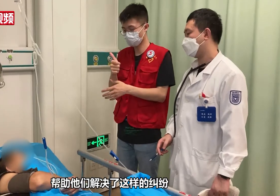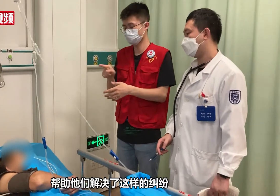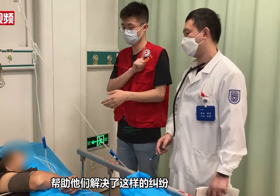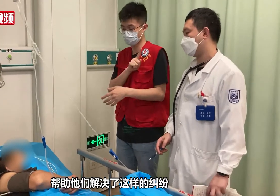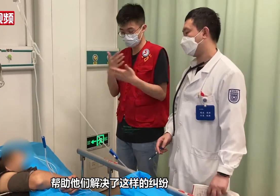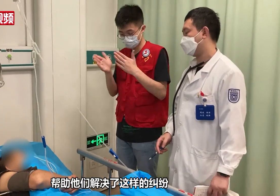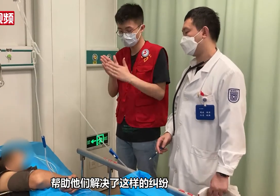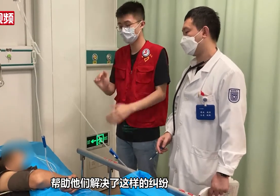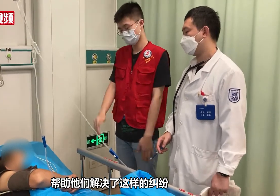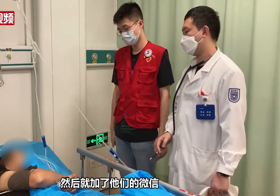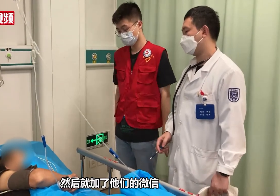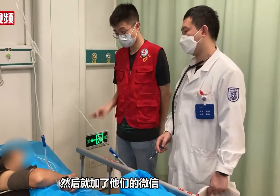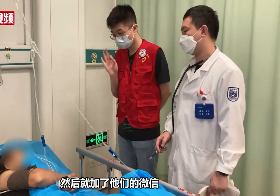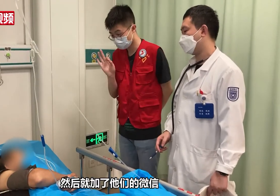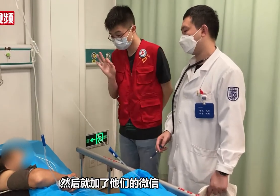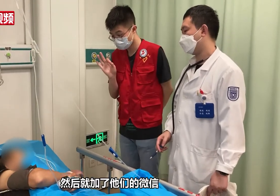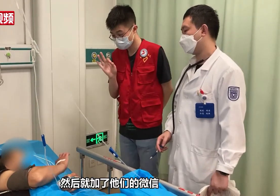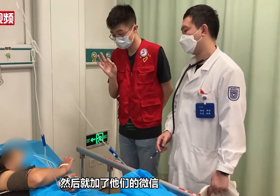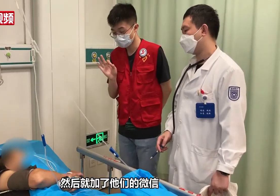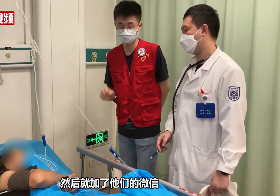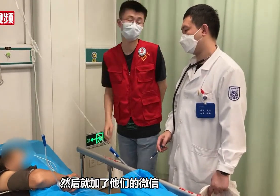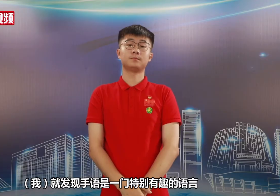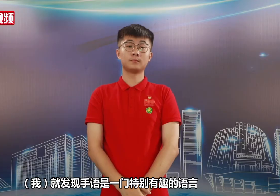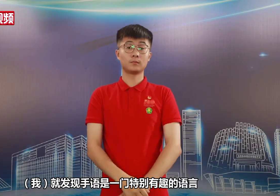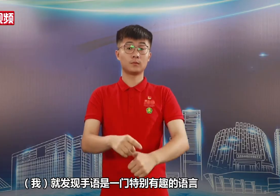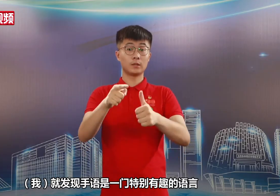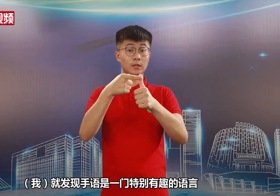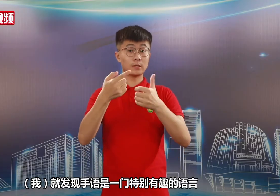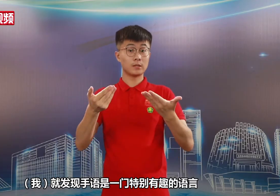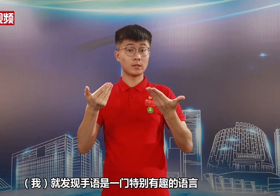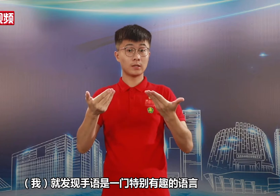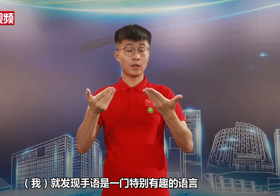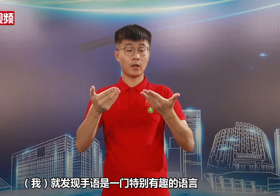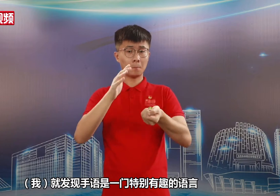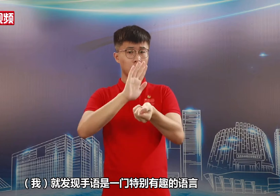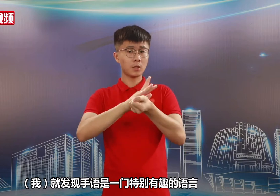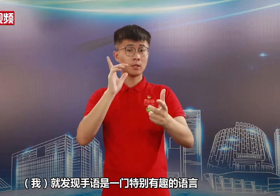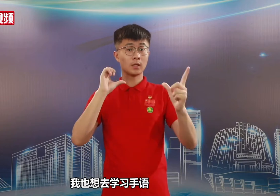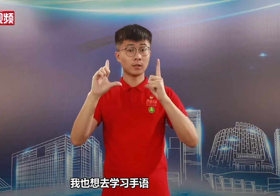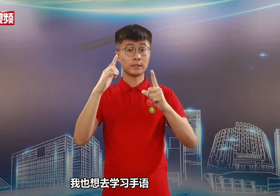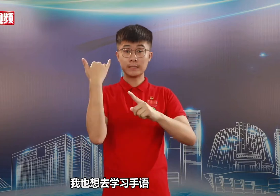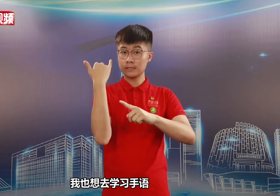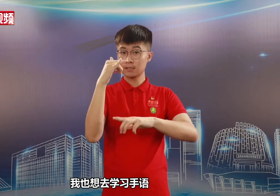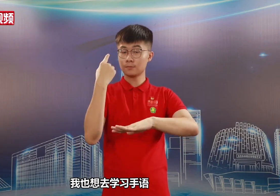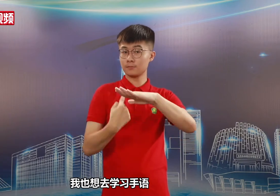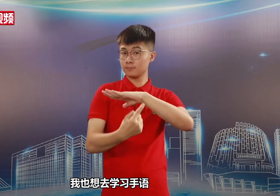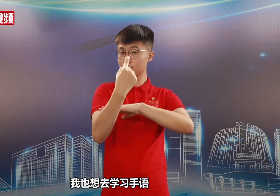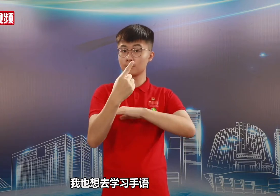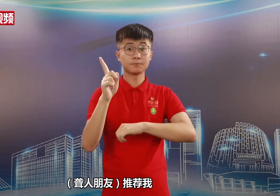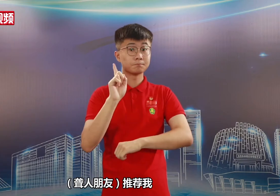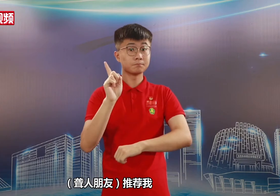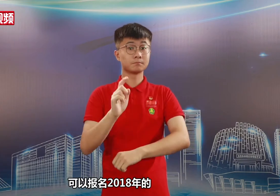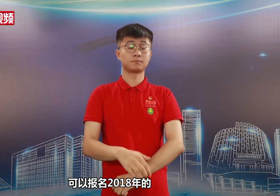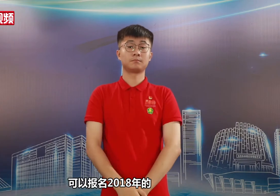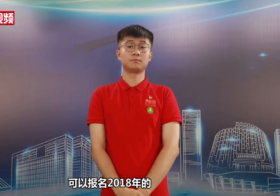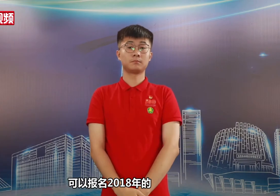们解决了这样的纠纷，然后就加了他们的微信，就发现手语是一门特别有趣的语言，我也想去学习手语，